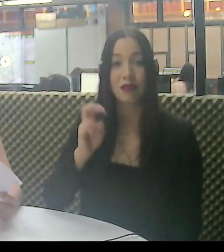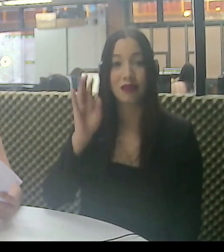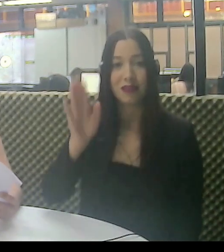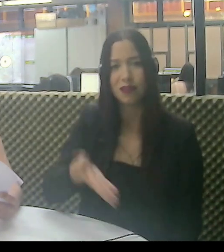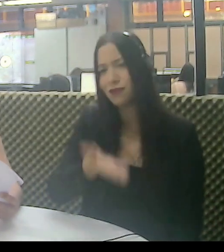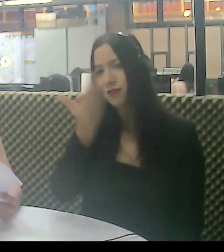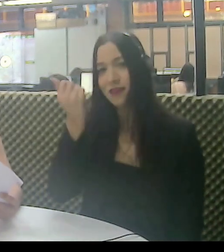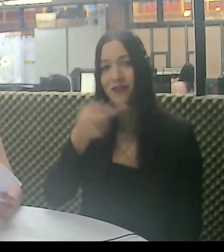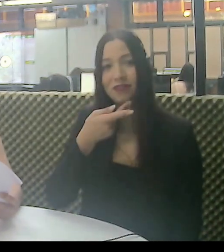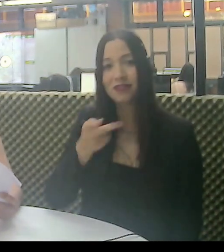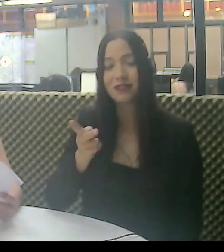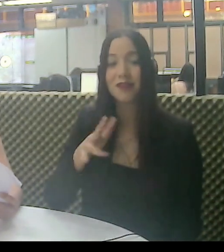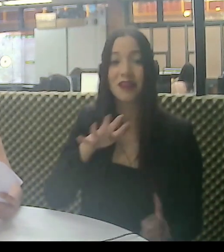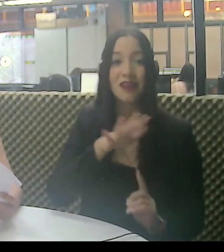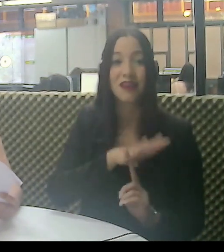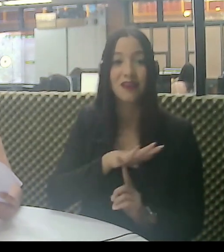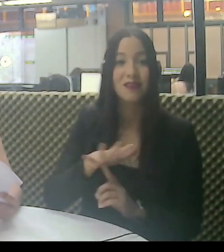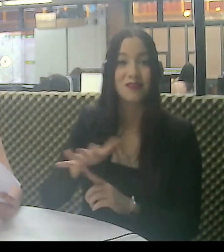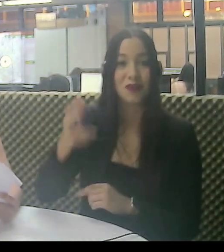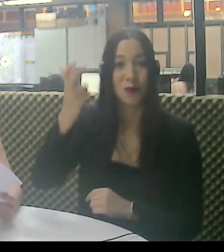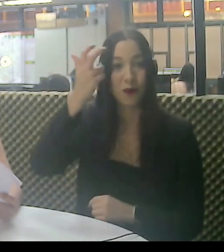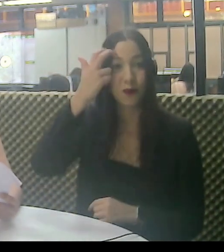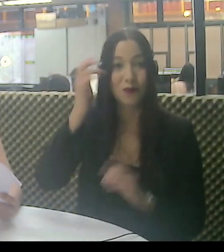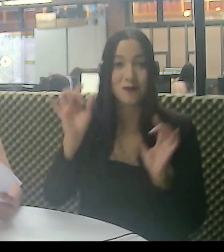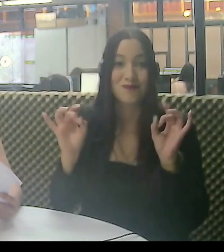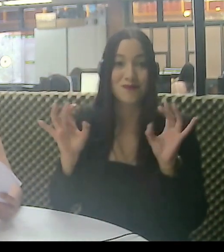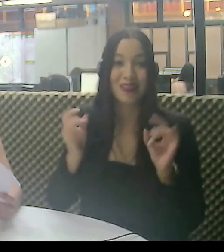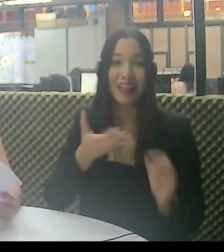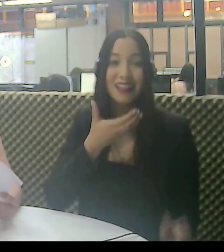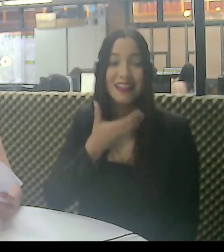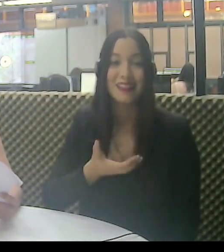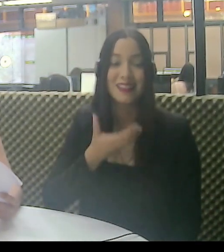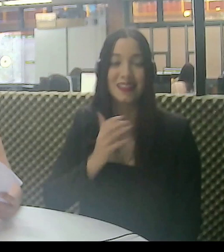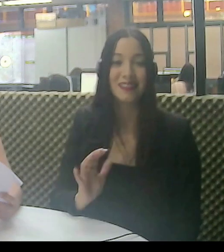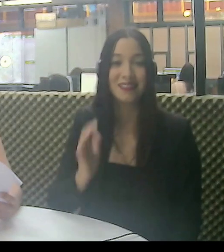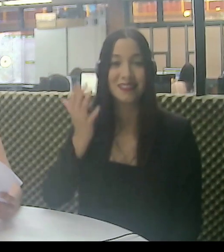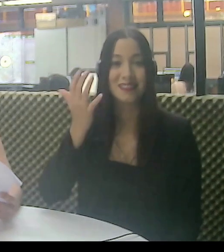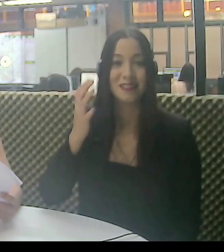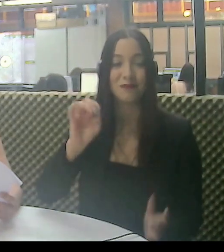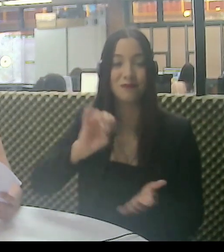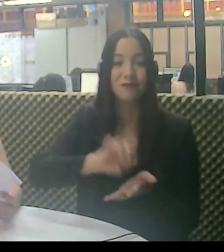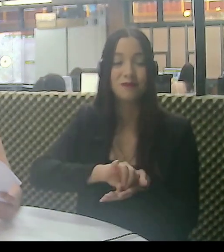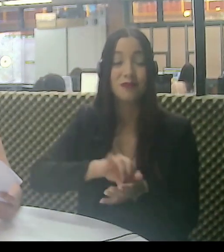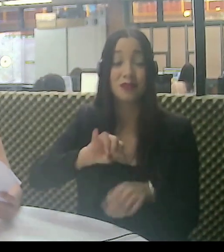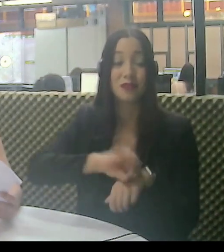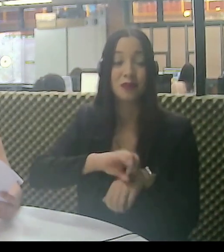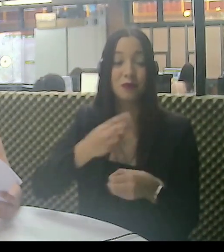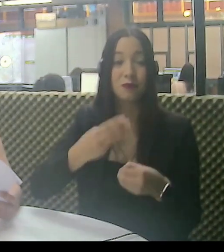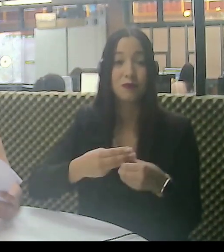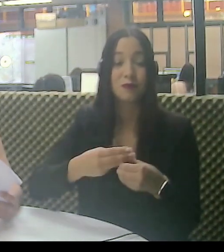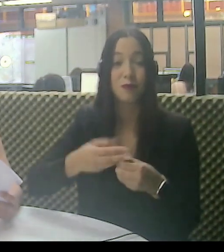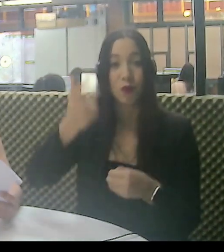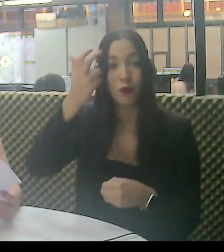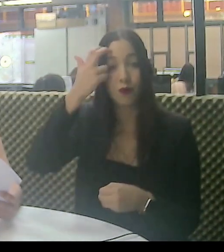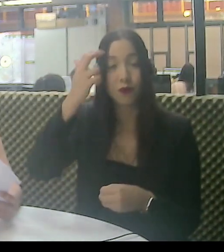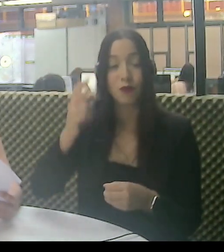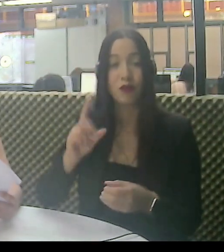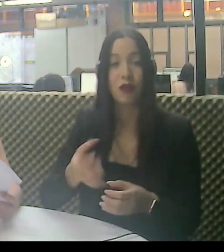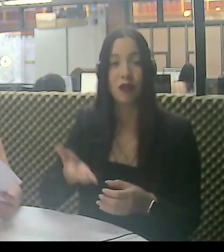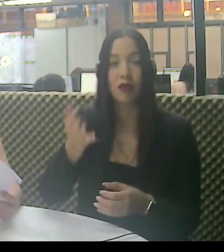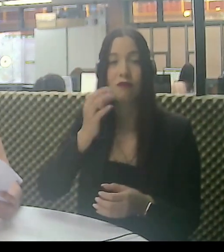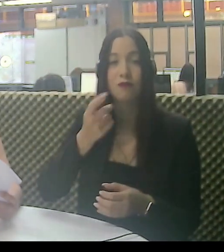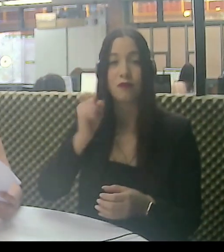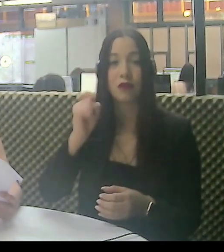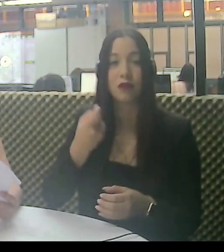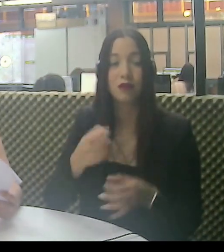prestigia a feira da cultura edição especial Natal acontece no centro municipal de cultura antigo fórum com